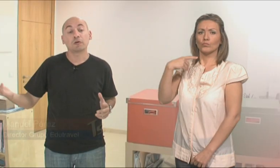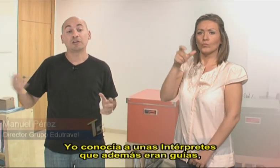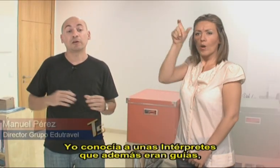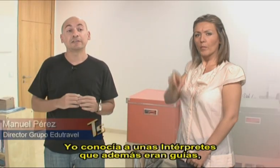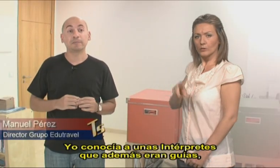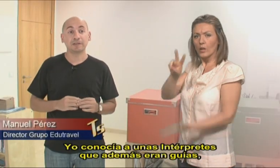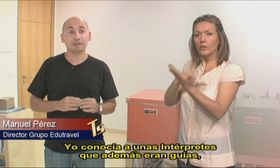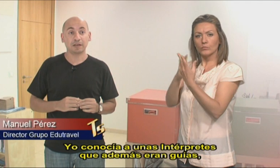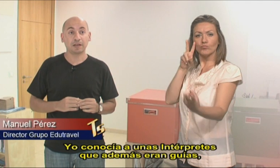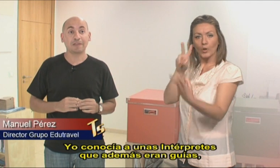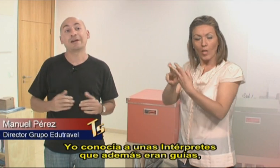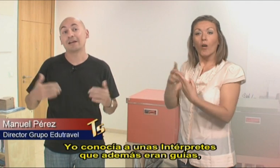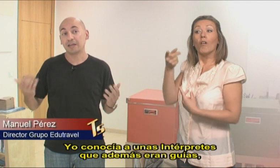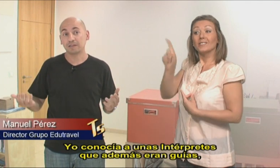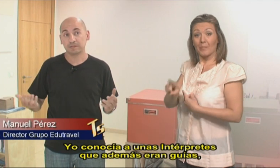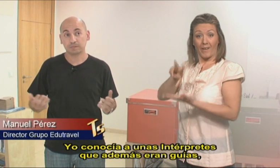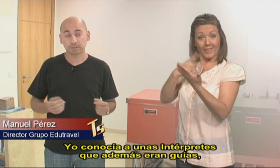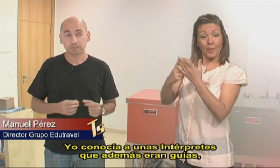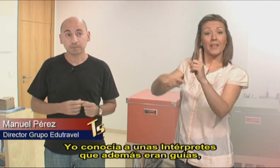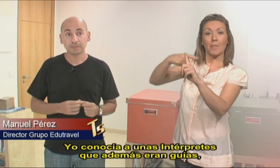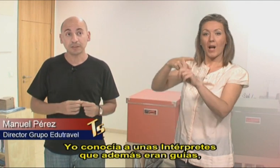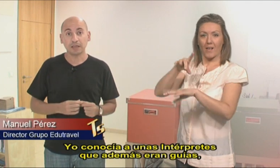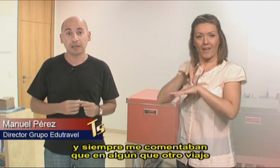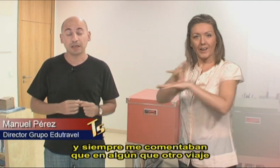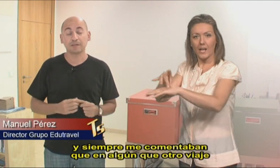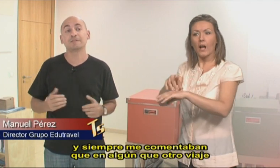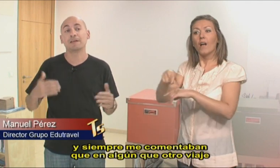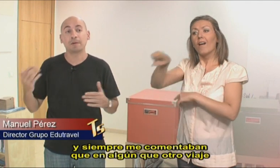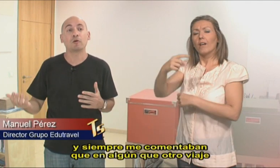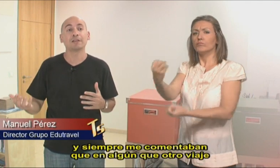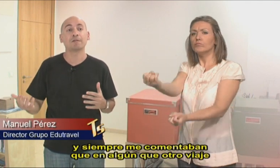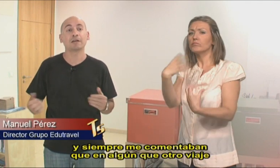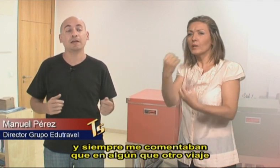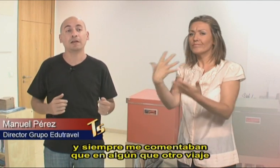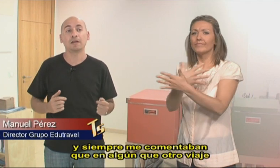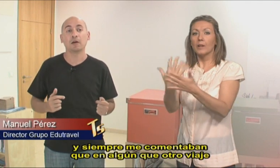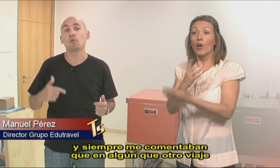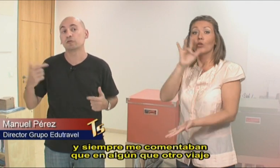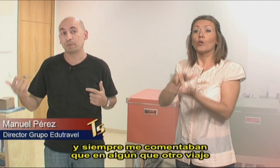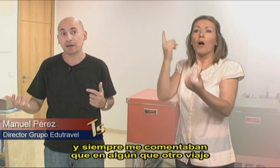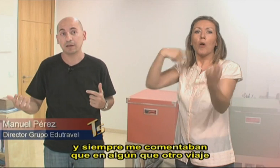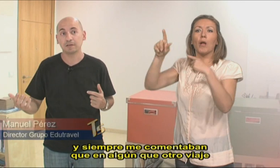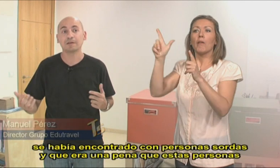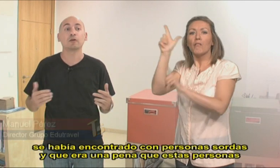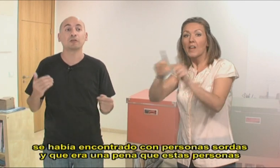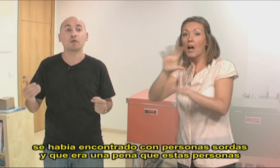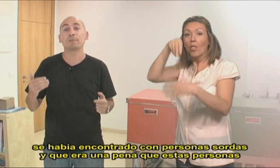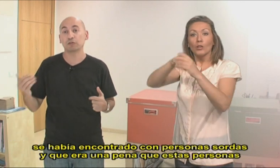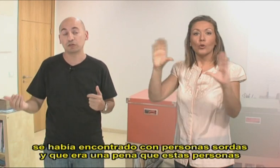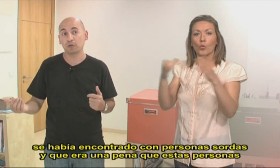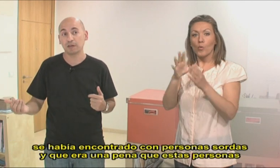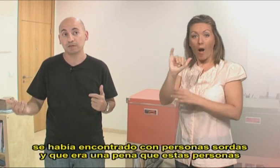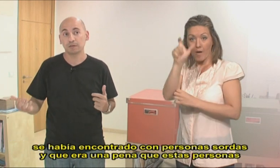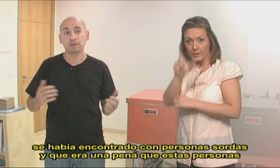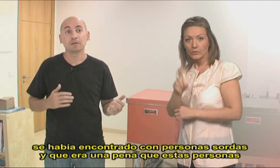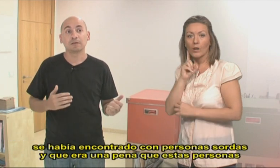Yo conocía a unos intérpretes que además eran guías y siempre me comentaban que en algún que otro viaje se habían encontrado con